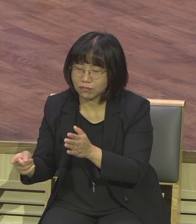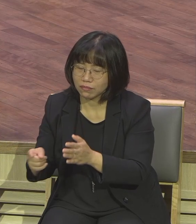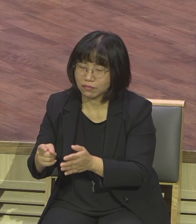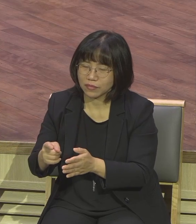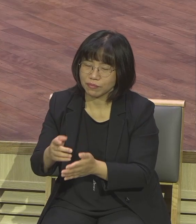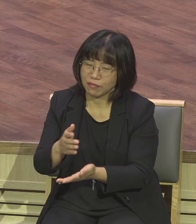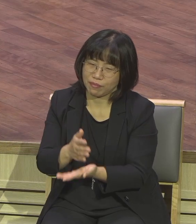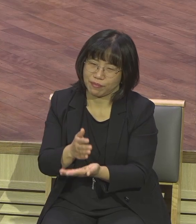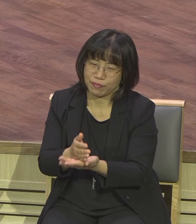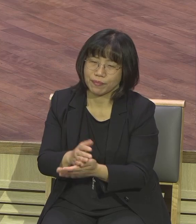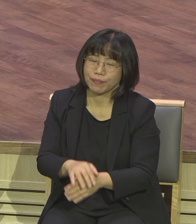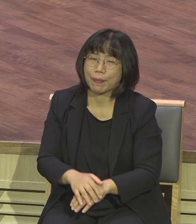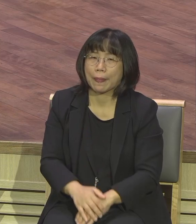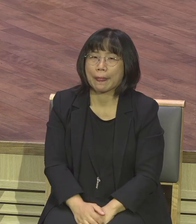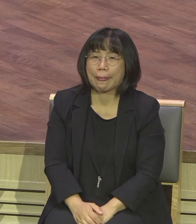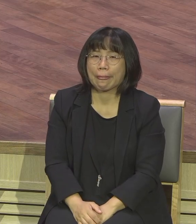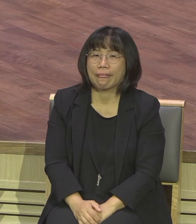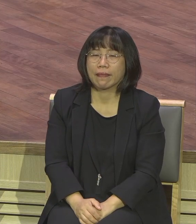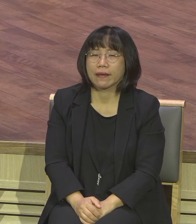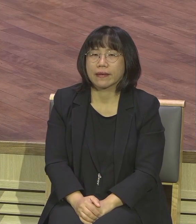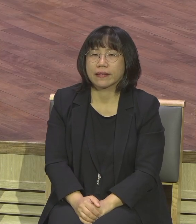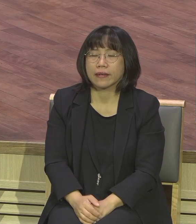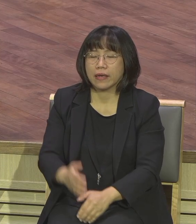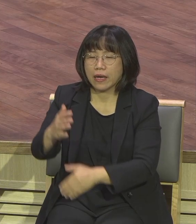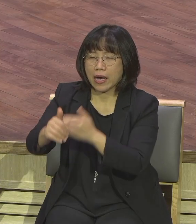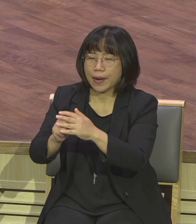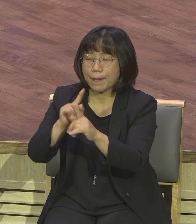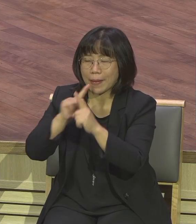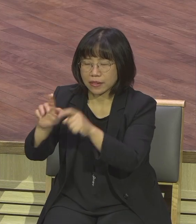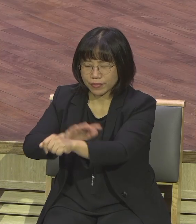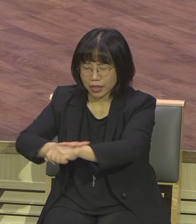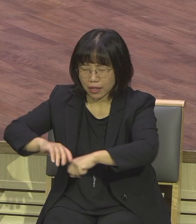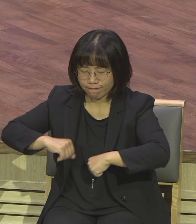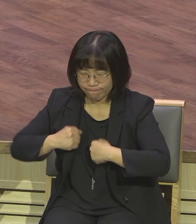말지. 말씀 지키면 뭐요?